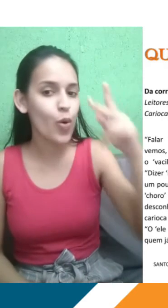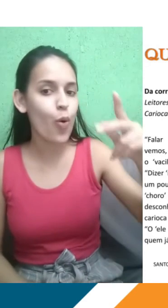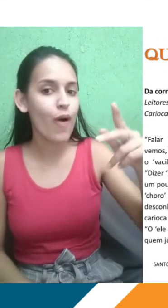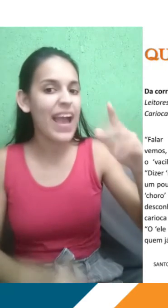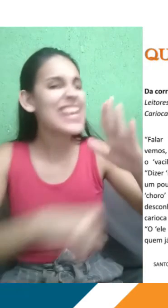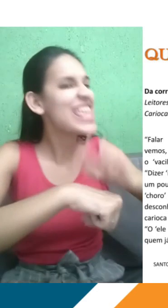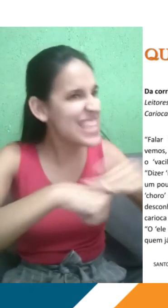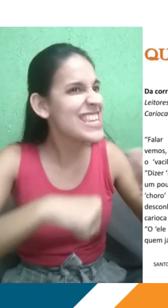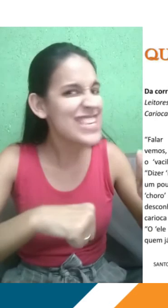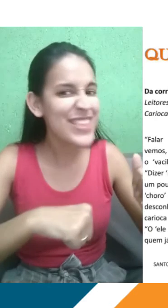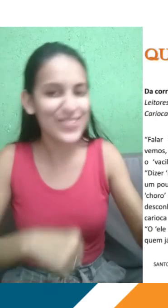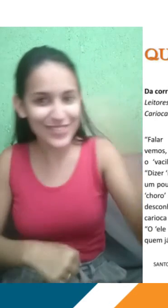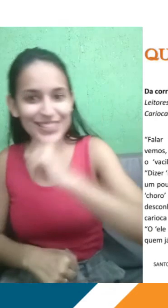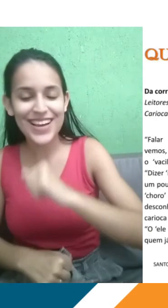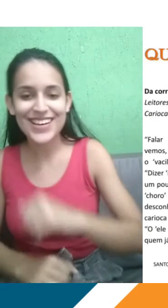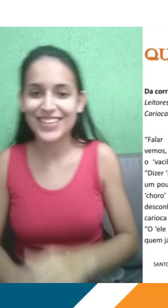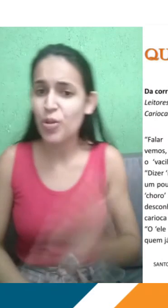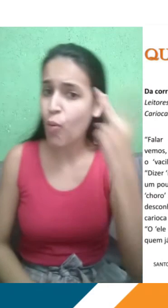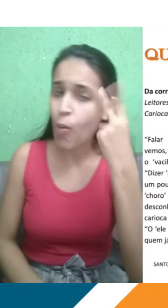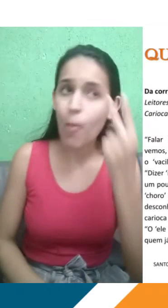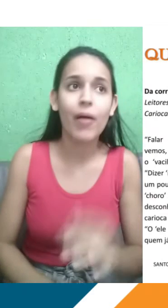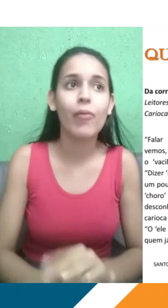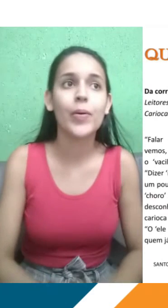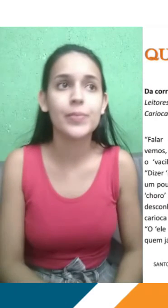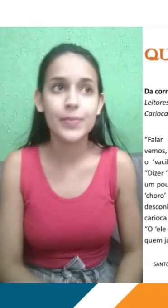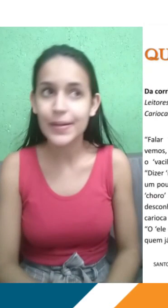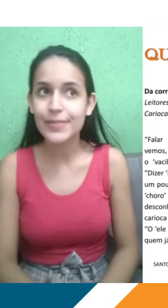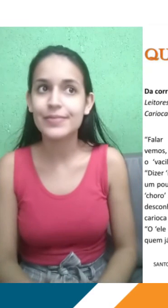linguístico empregado pelos falantes cariocas nas diferentes